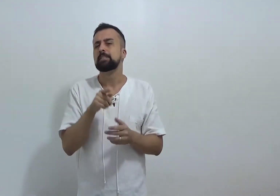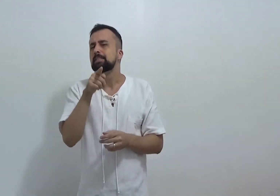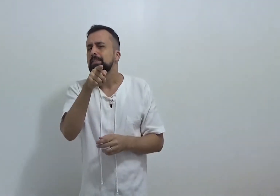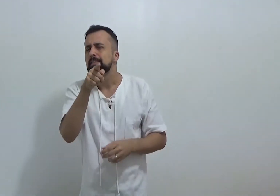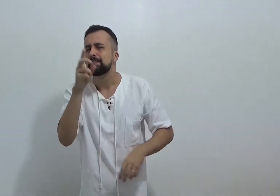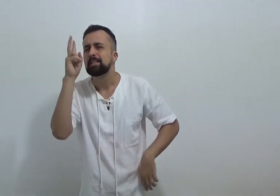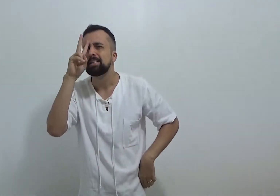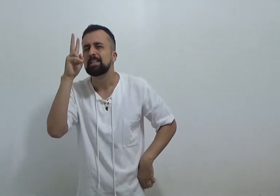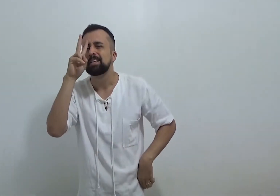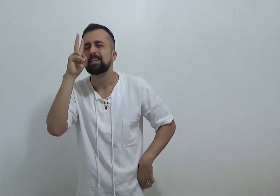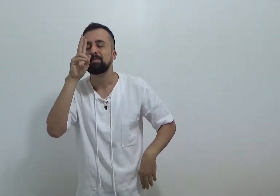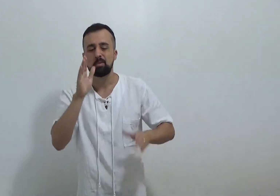Mas pode haver outras.